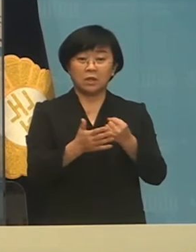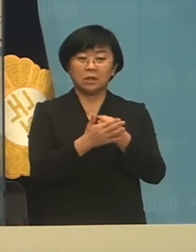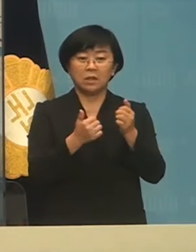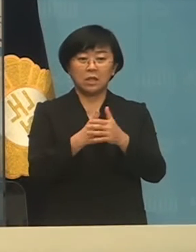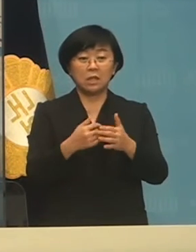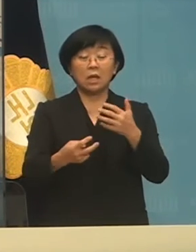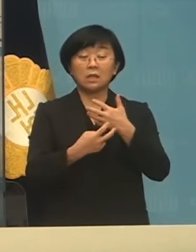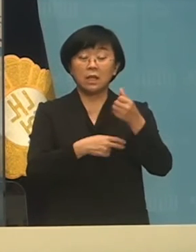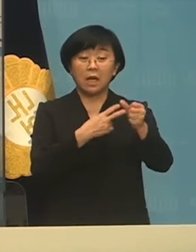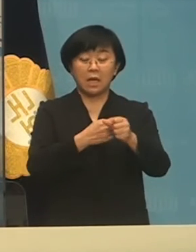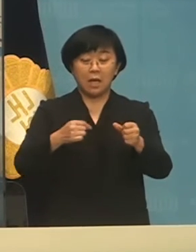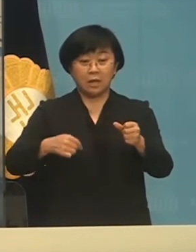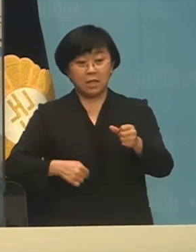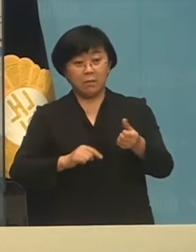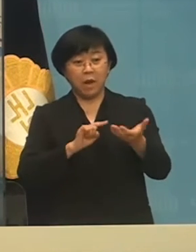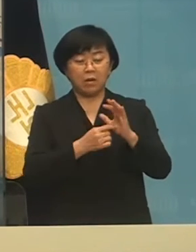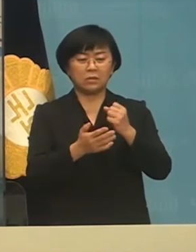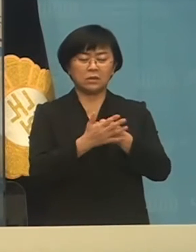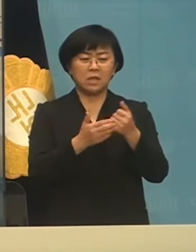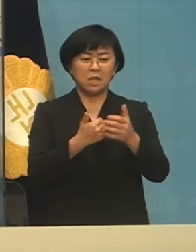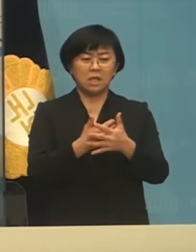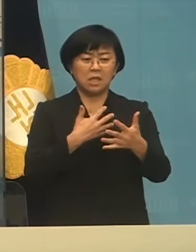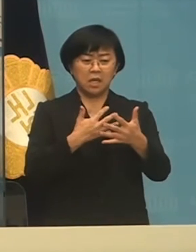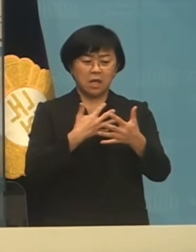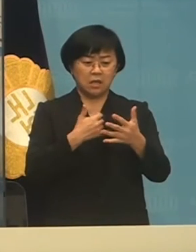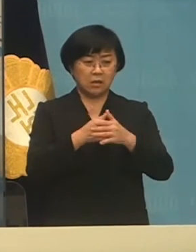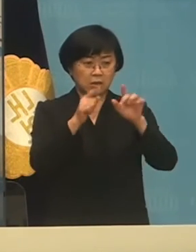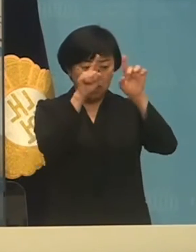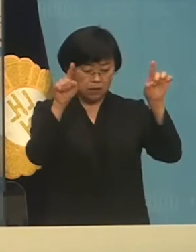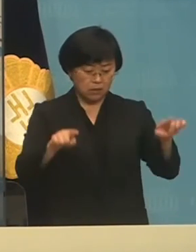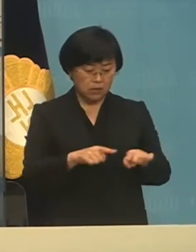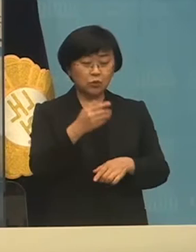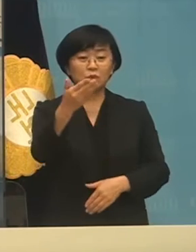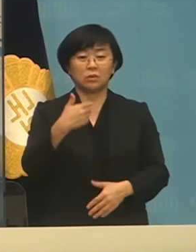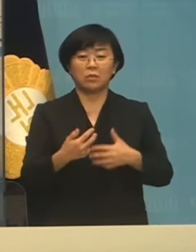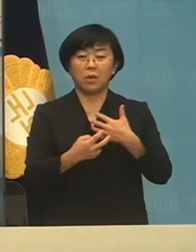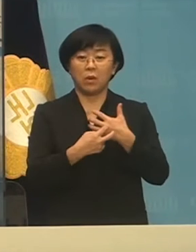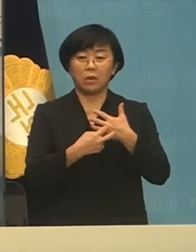의사의 양심에 반하는 불안정한 진단서를 발급했습니다.